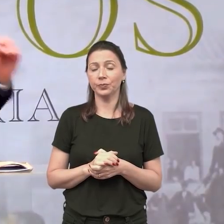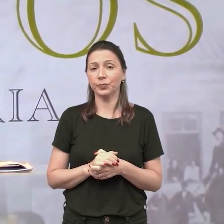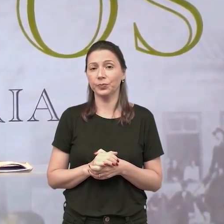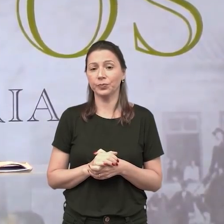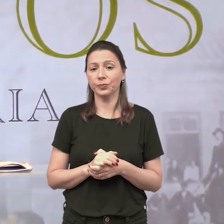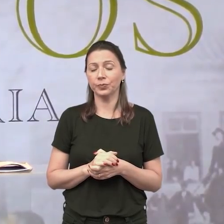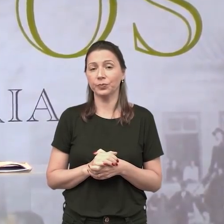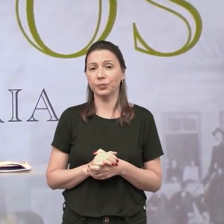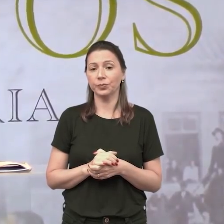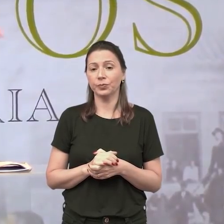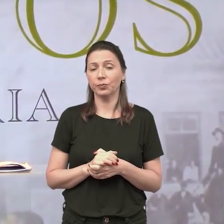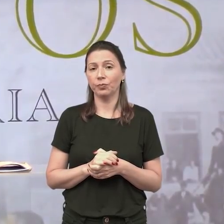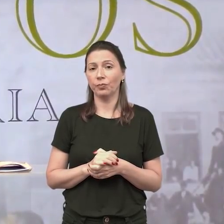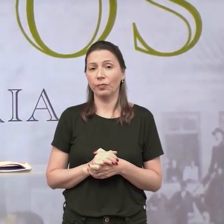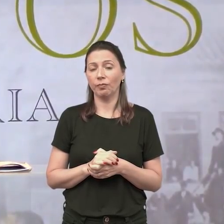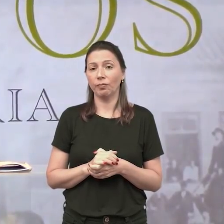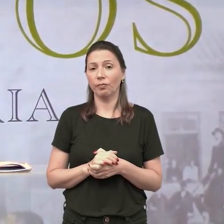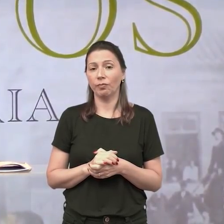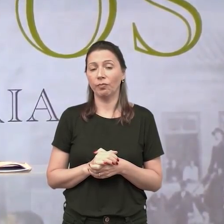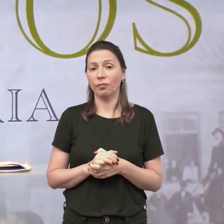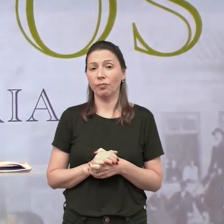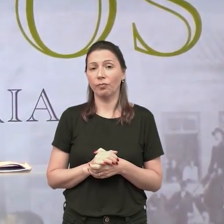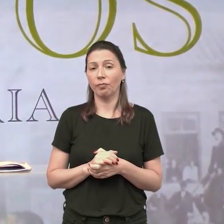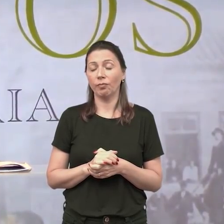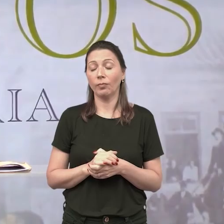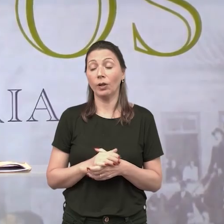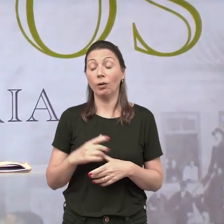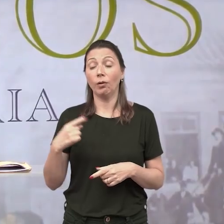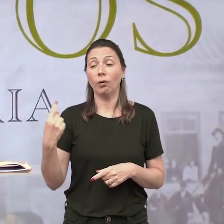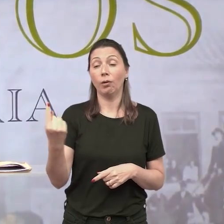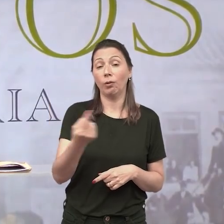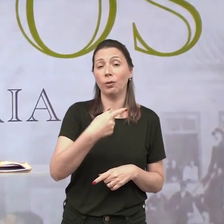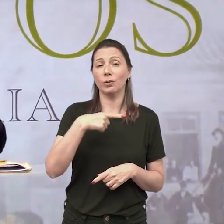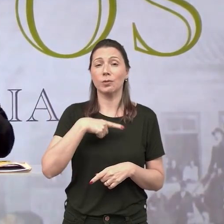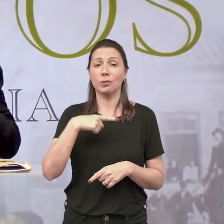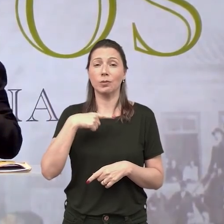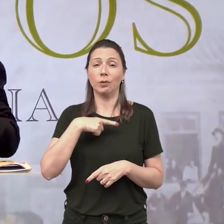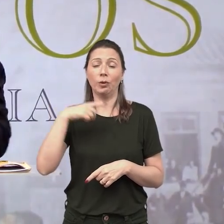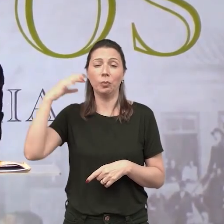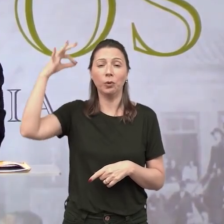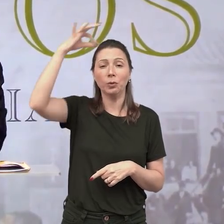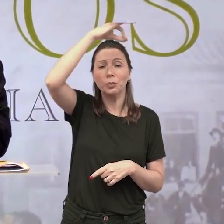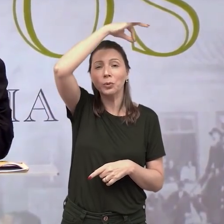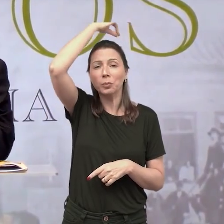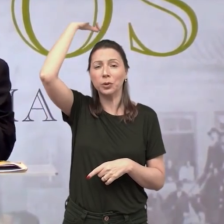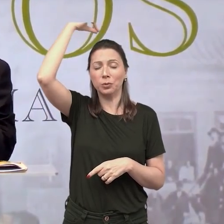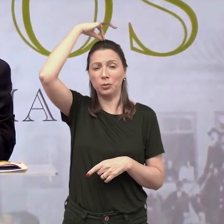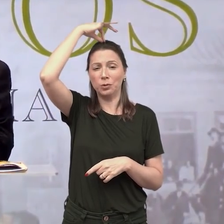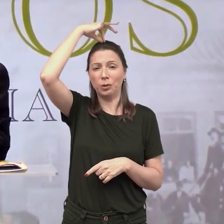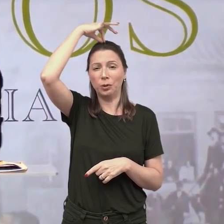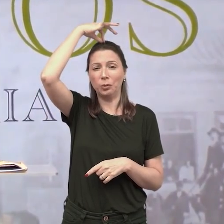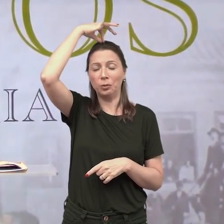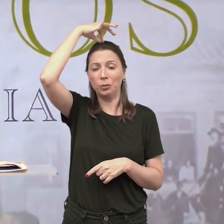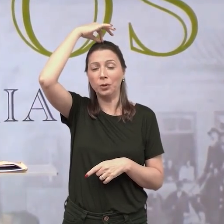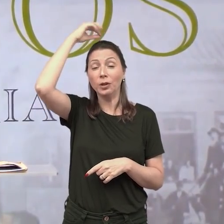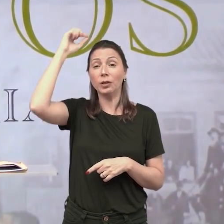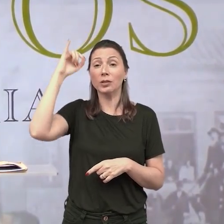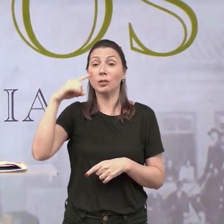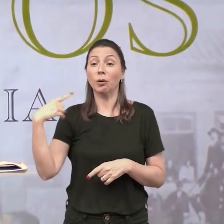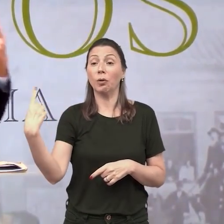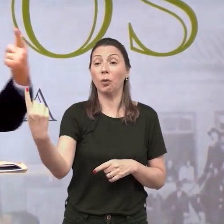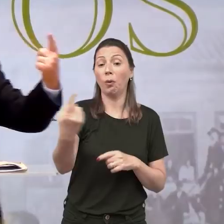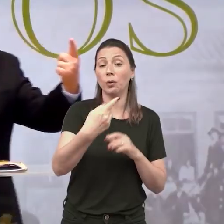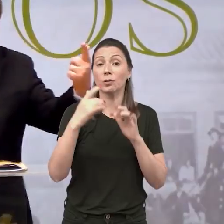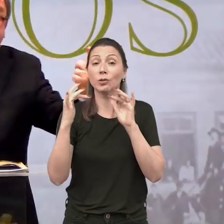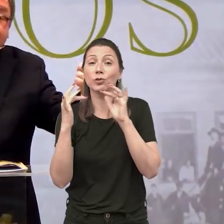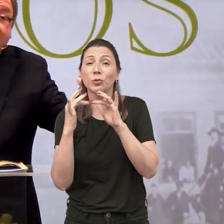quê? Porque Deus colocou dentro de nós o Espírito Santo. E quando você tem intimidade com Deus, Ele vos guiará